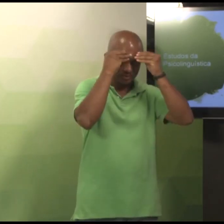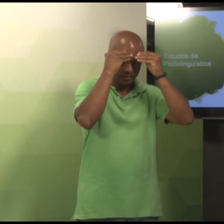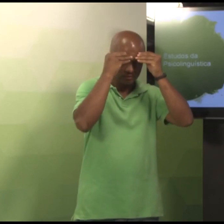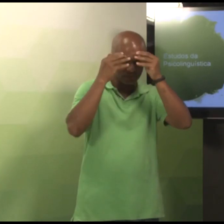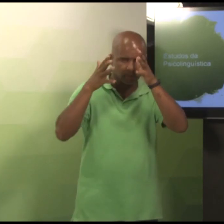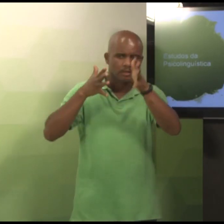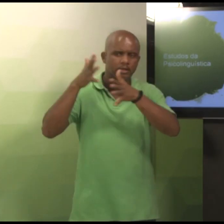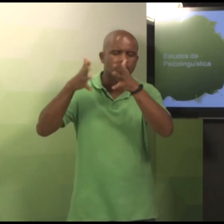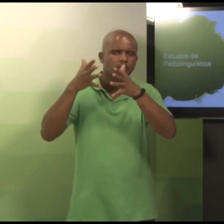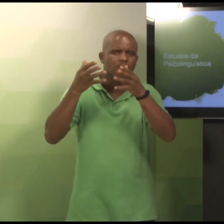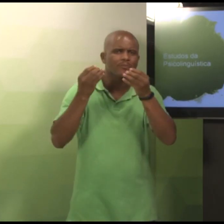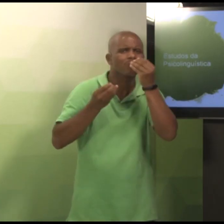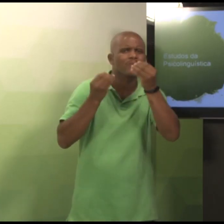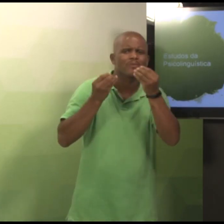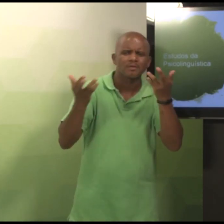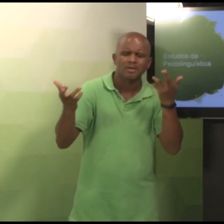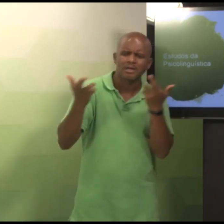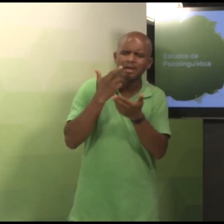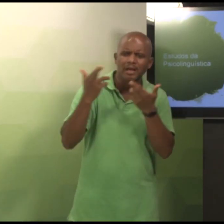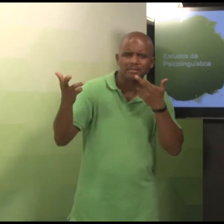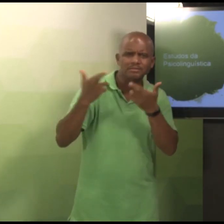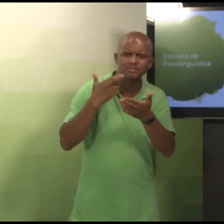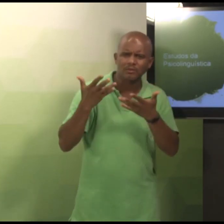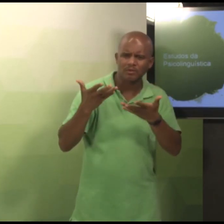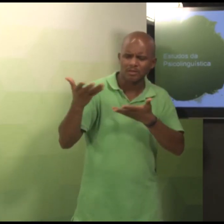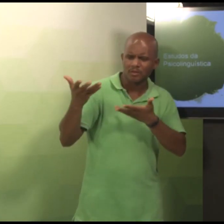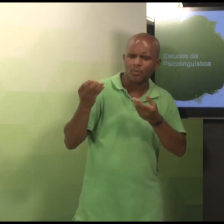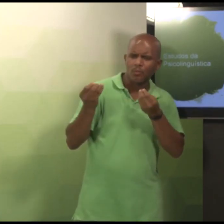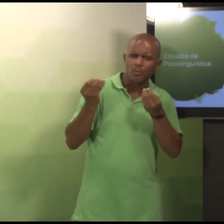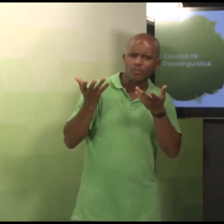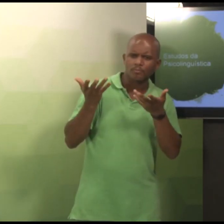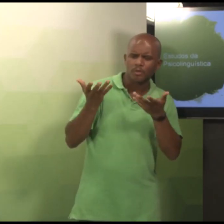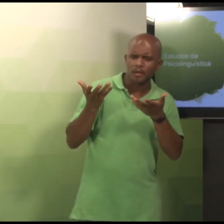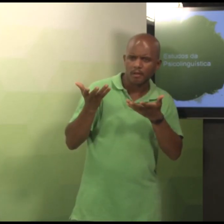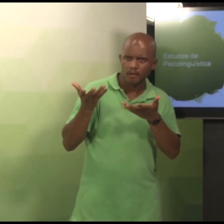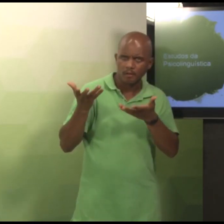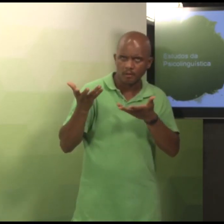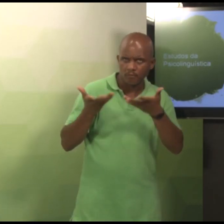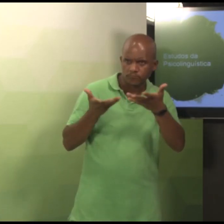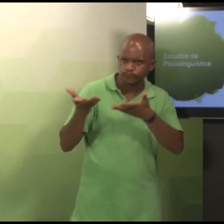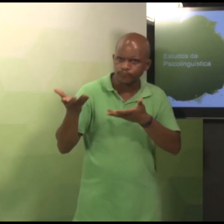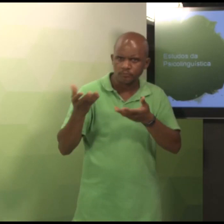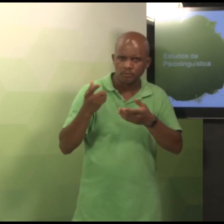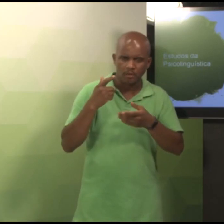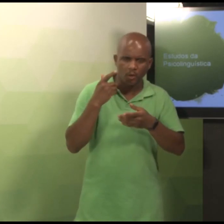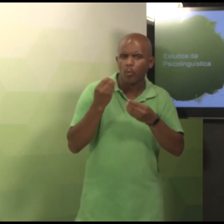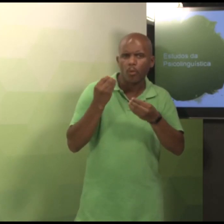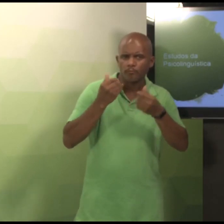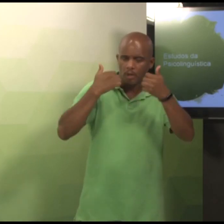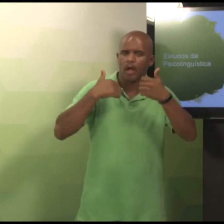A aquisição da língua de sinais. Como se dá esse processo? Como se relaciona? Vou